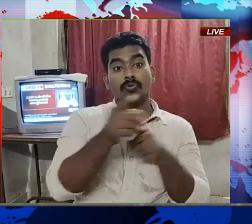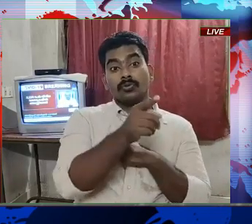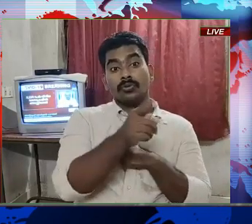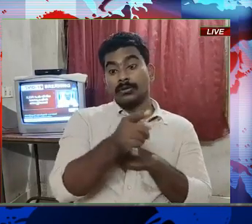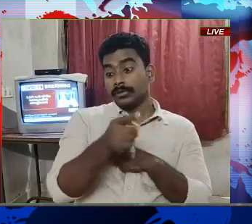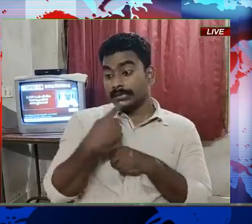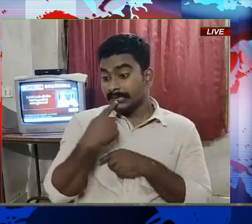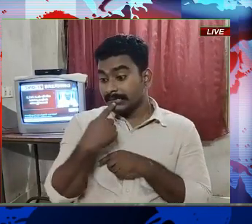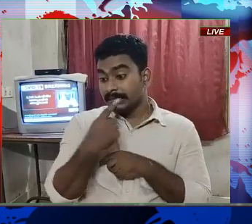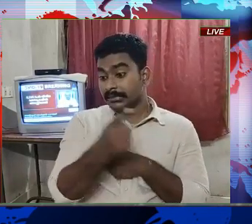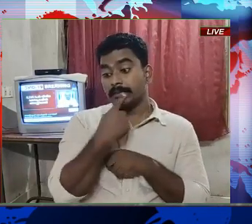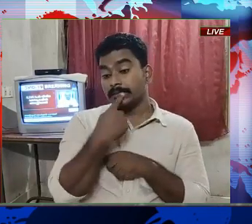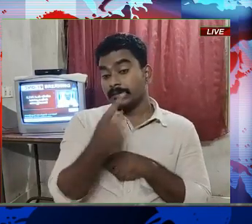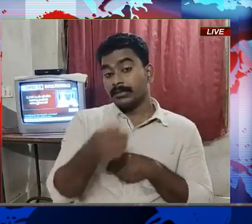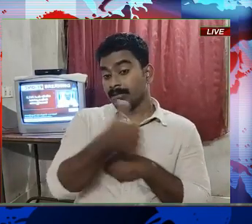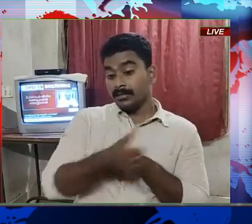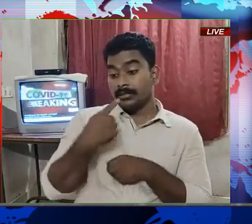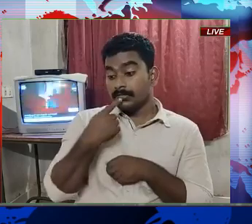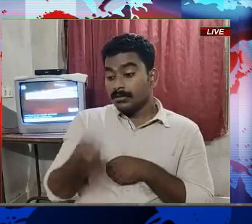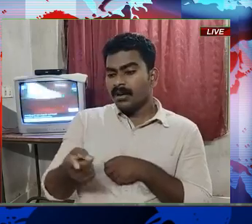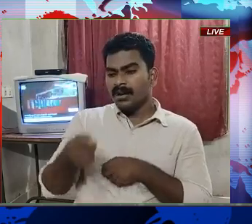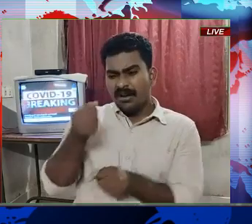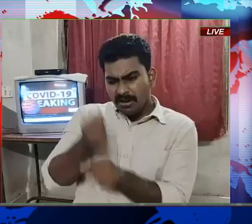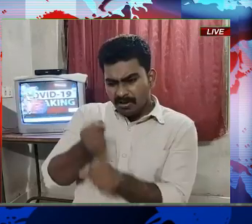ക്രമീകരിക്കാനാണ് ഉദ്ദേശിക്കുന്നത്.